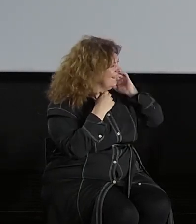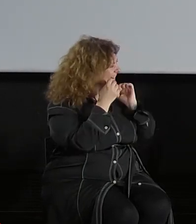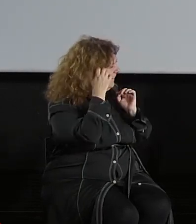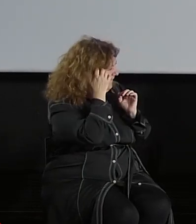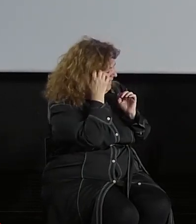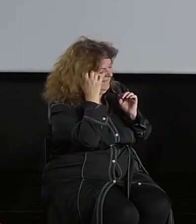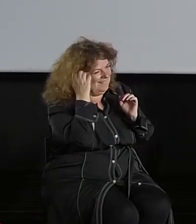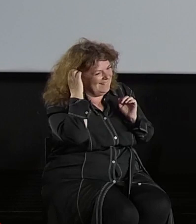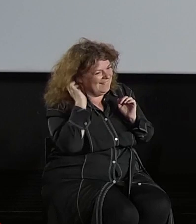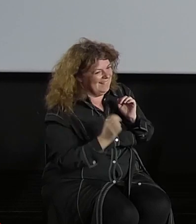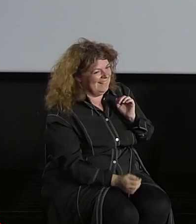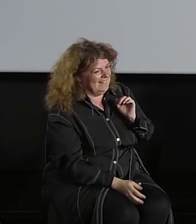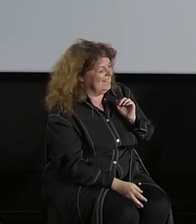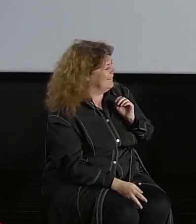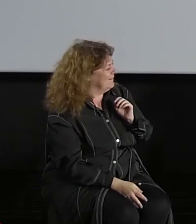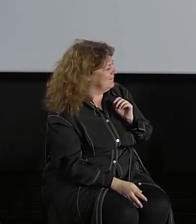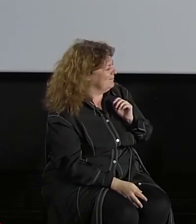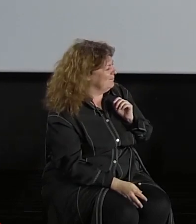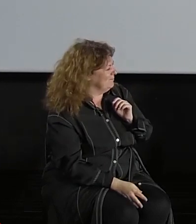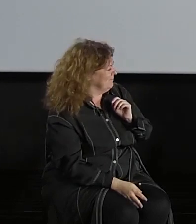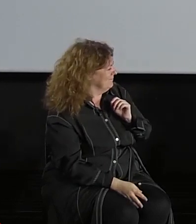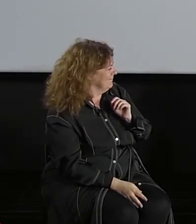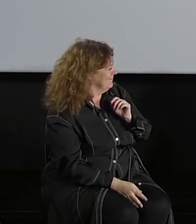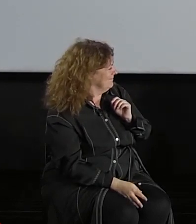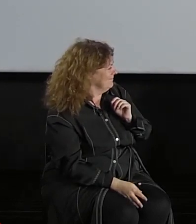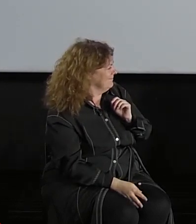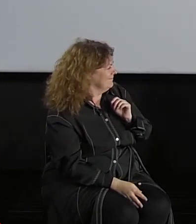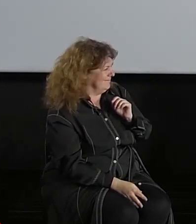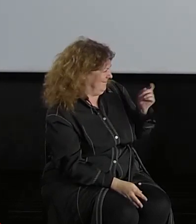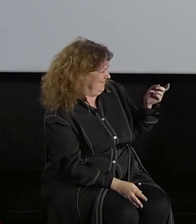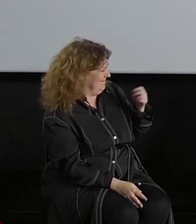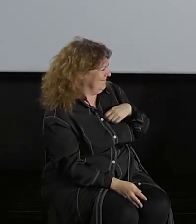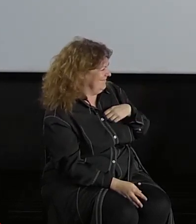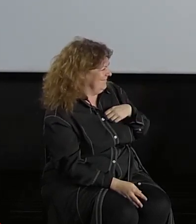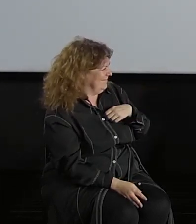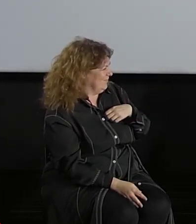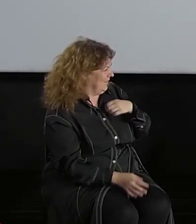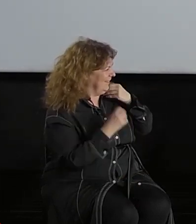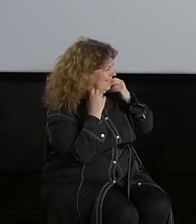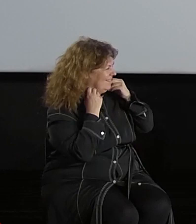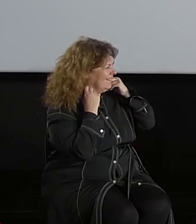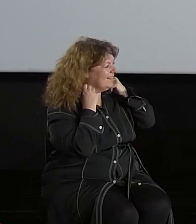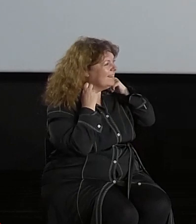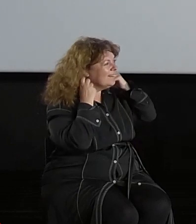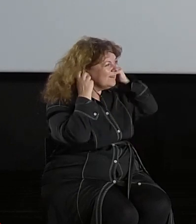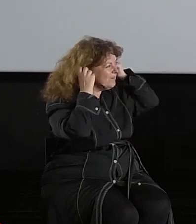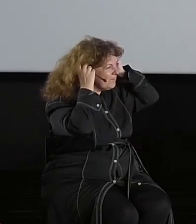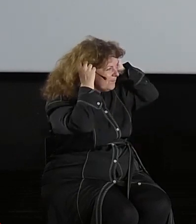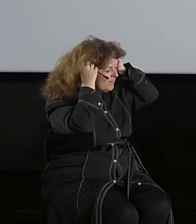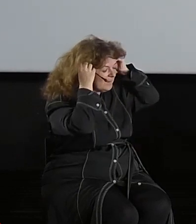en este momento yo les doy que puedan hablar incluso yo puedo aprender de ell cuéntanos cuéntanos tú estabas en cuál de las dos en aso